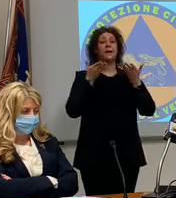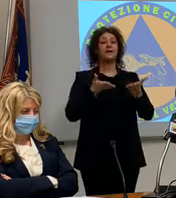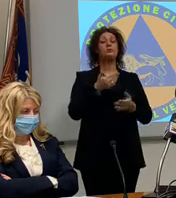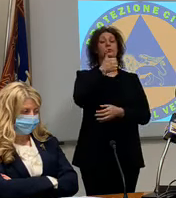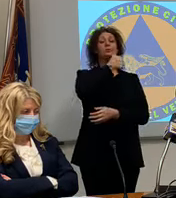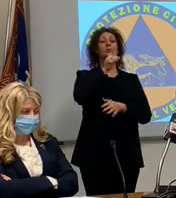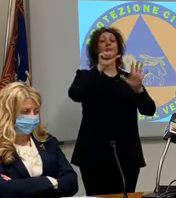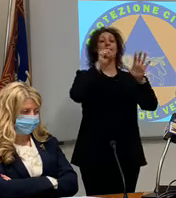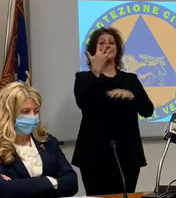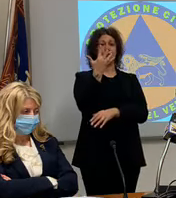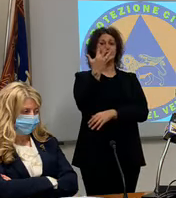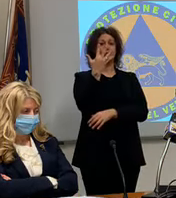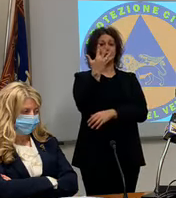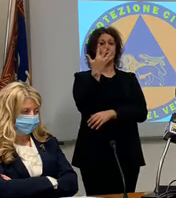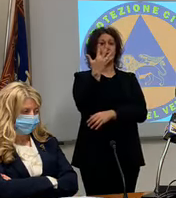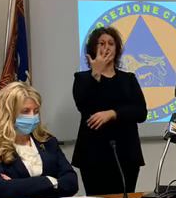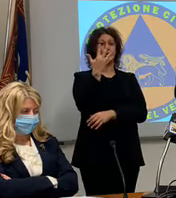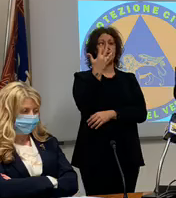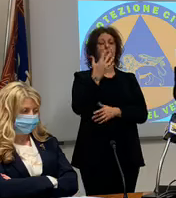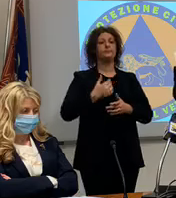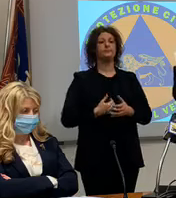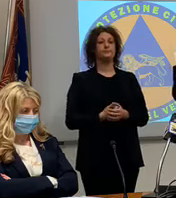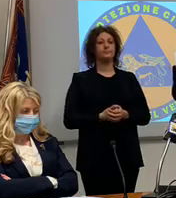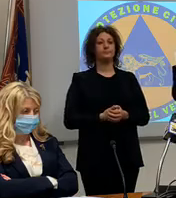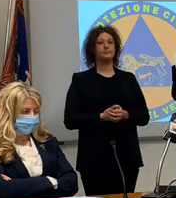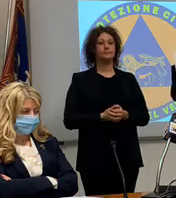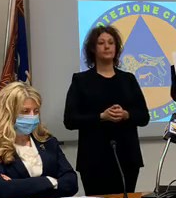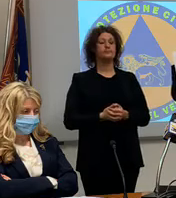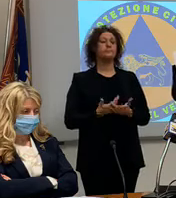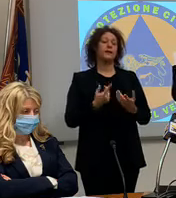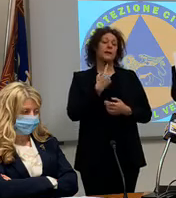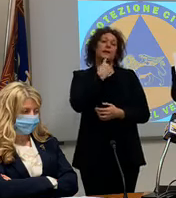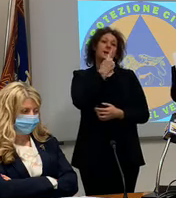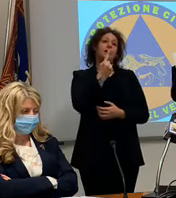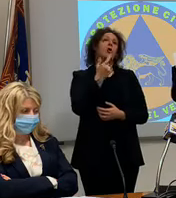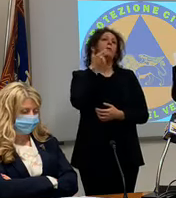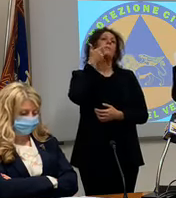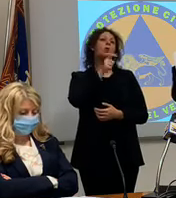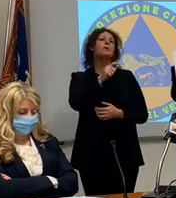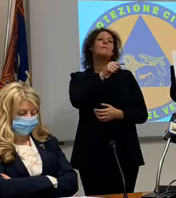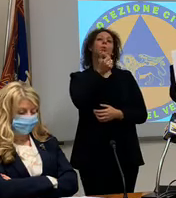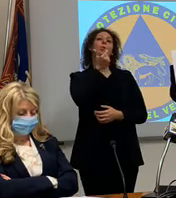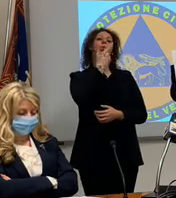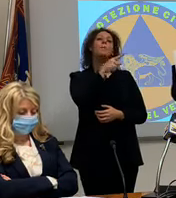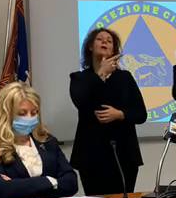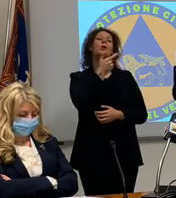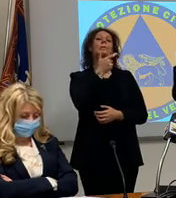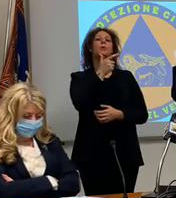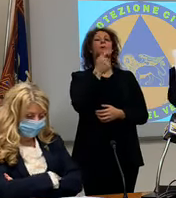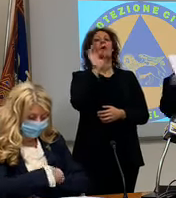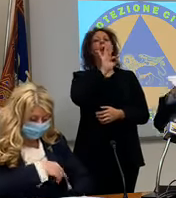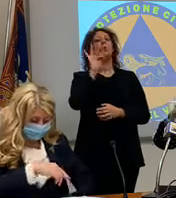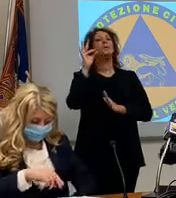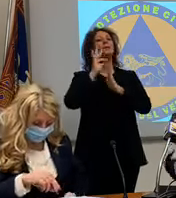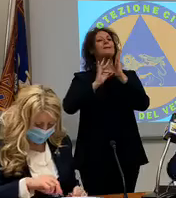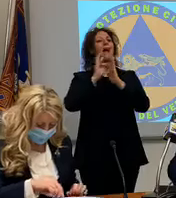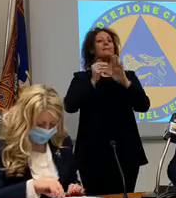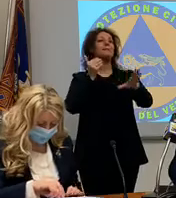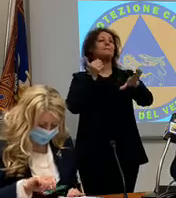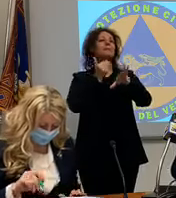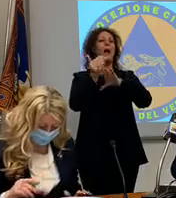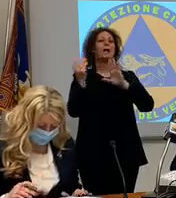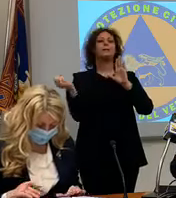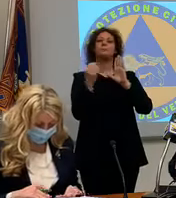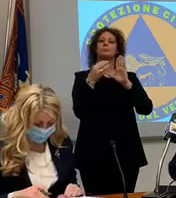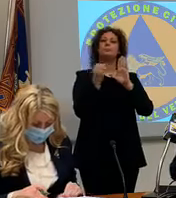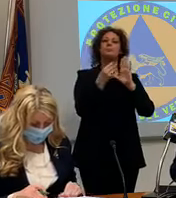dico poi fate quello che volete Però l'onestà intellettuale è di dire che qui abbiamo dati caricati tardivamente perché è logico che il